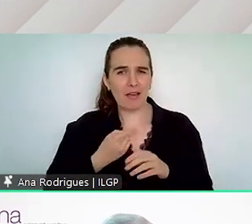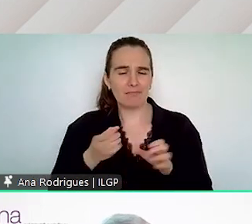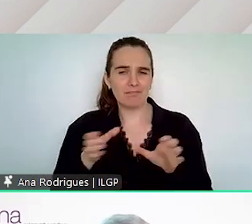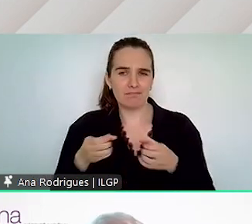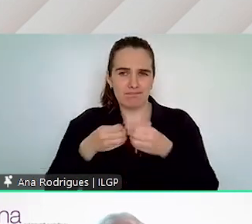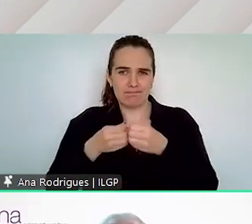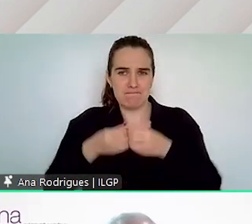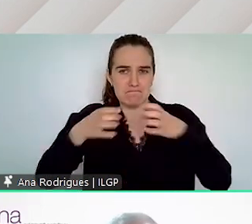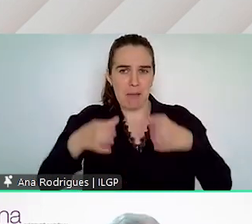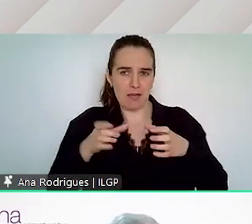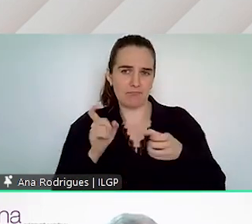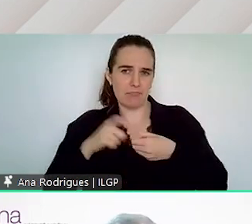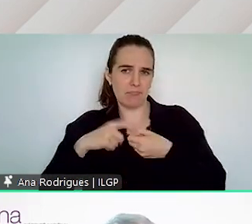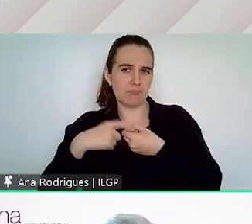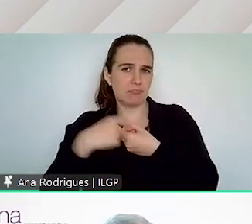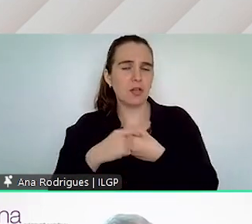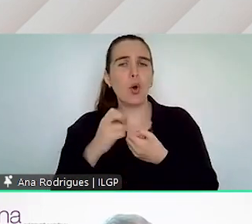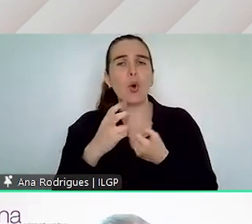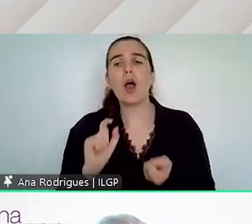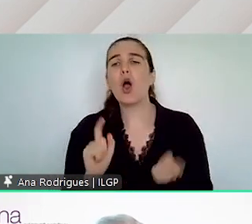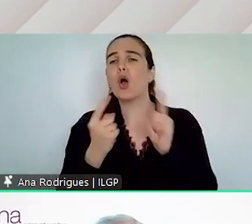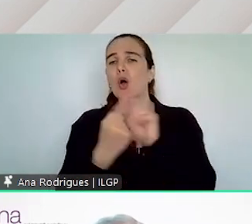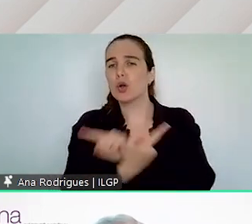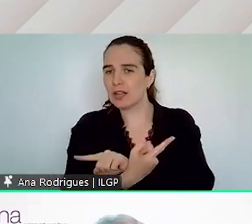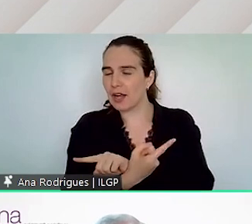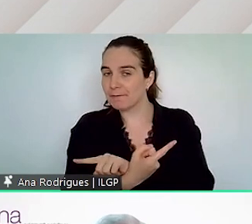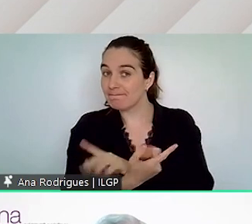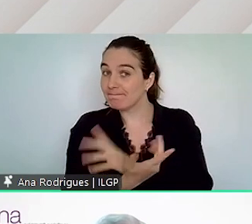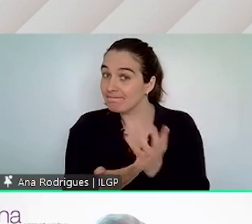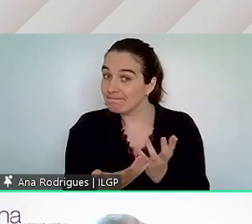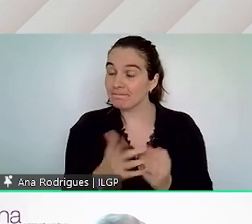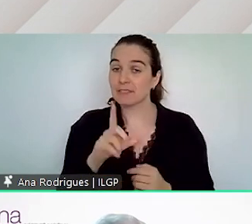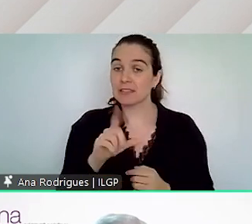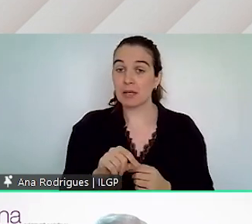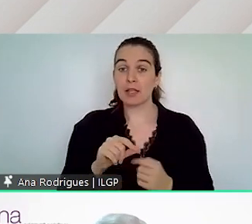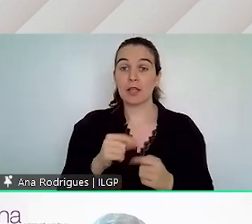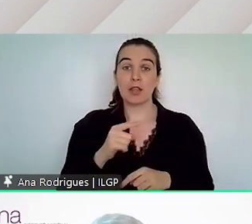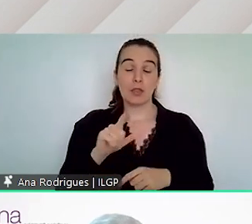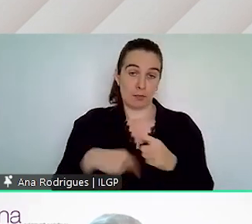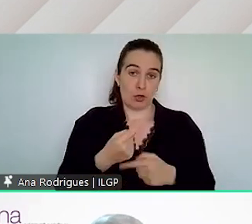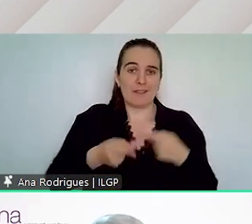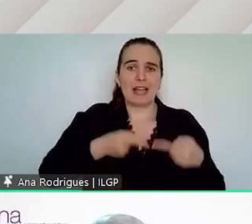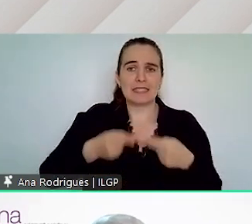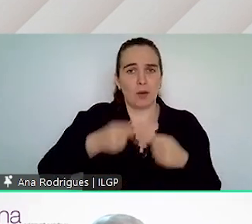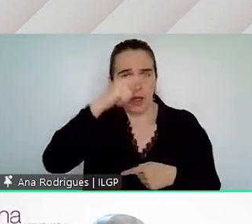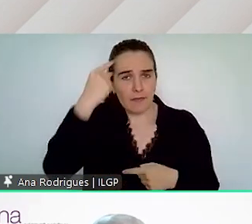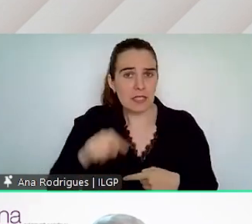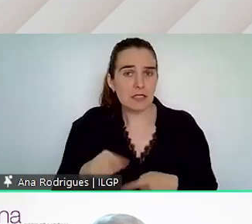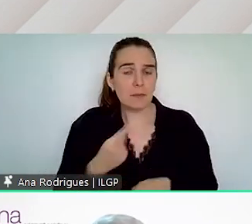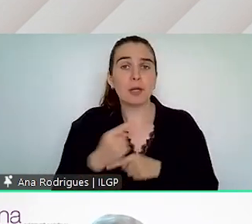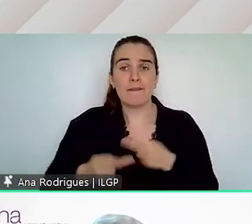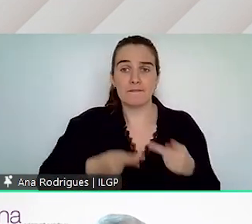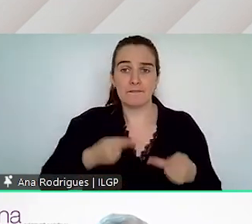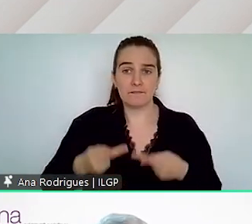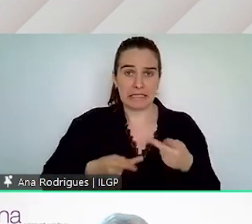funcionarmos bem? Ou será exatamente o contrário? Depois, por exemplo, é muito difícil até fazer as avaliações. Como sabem, uma